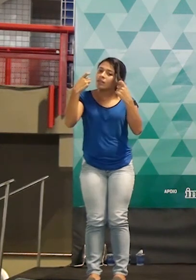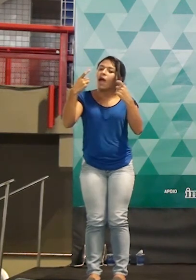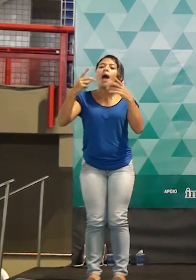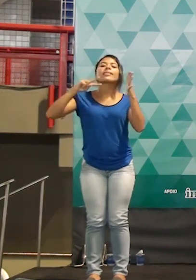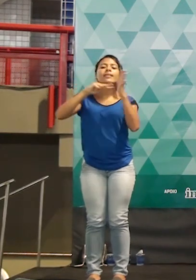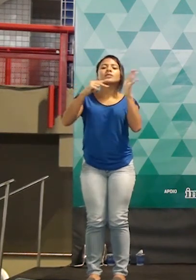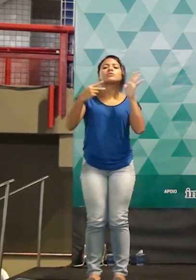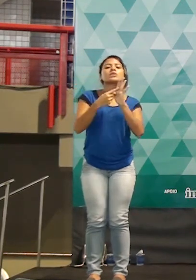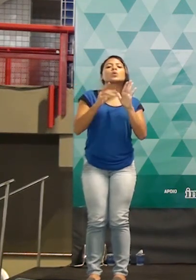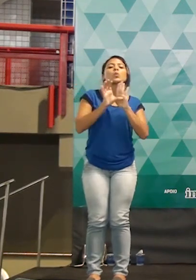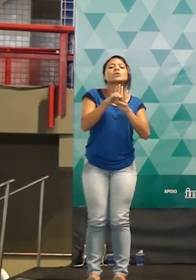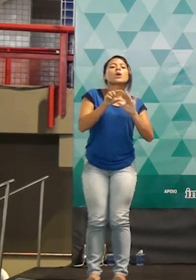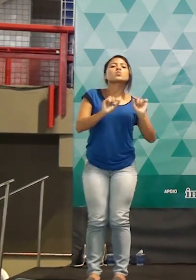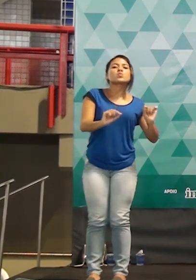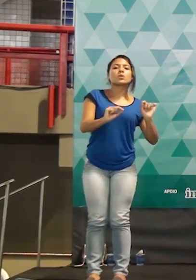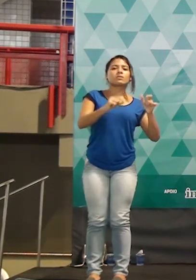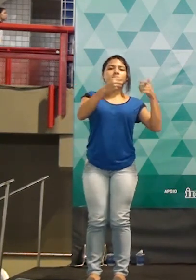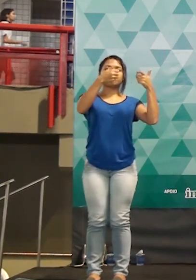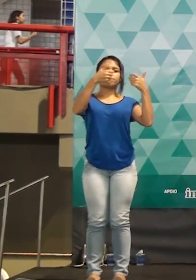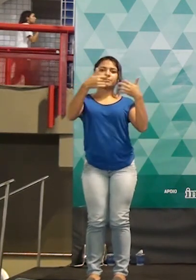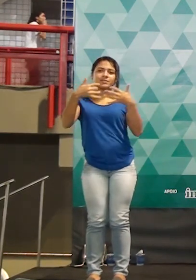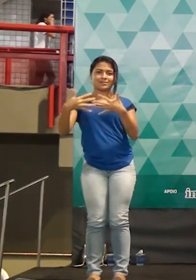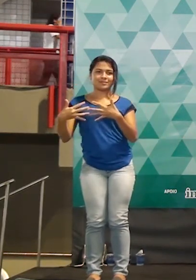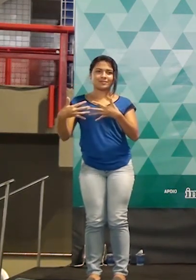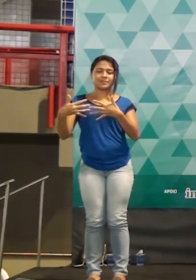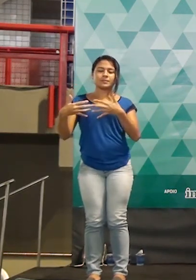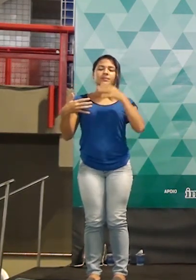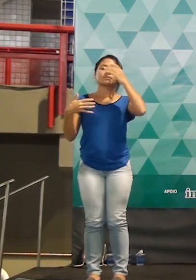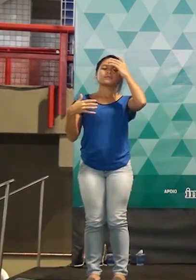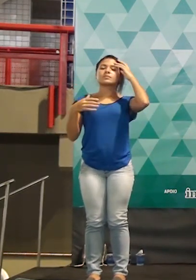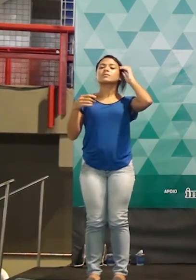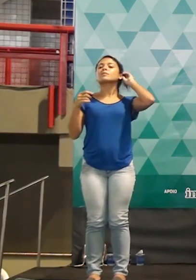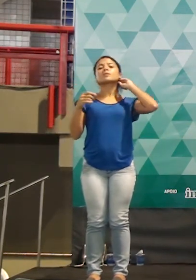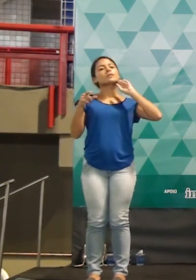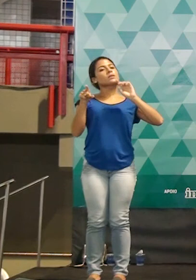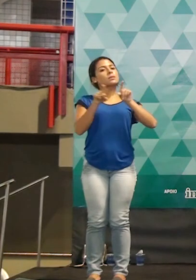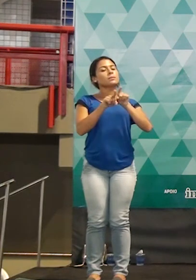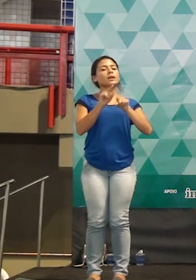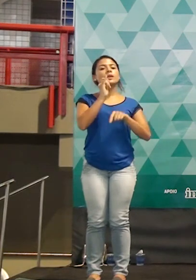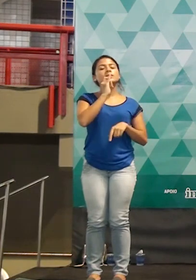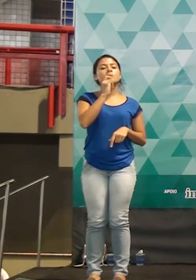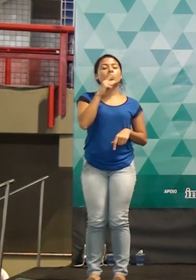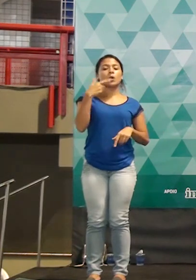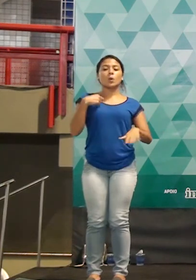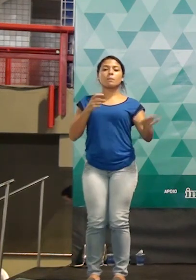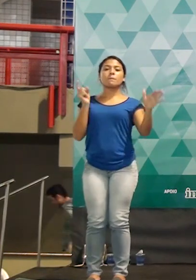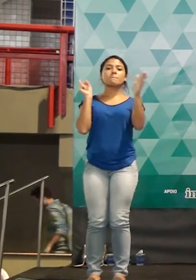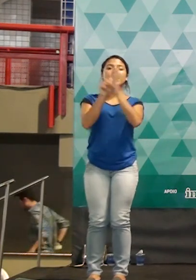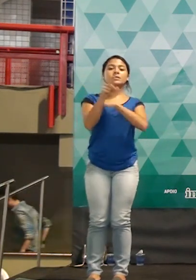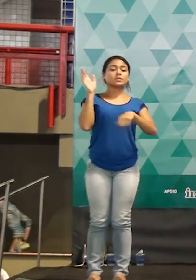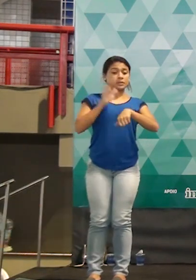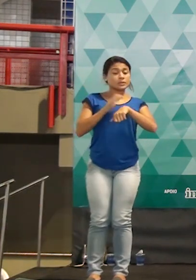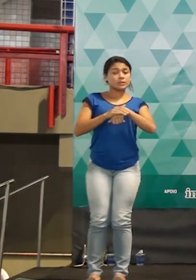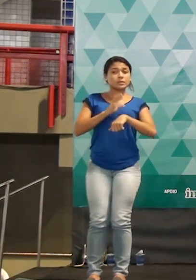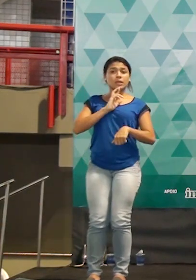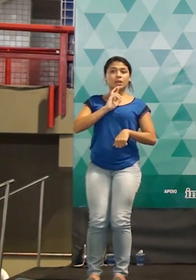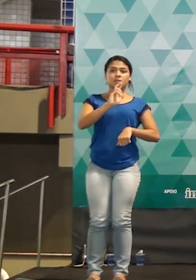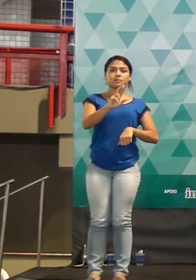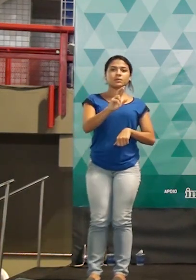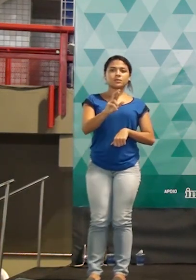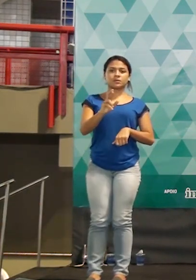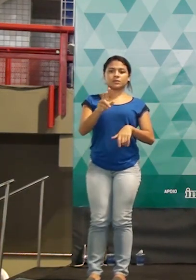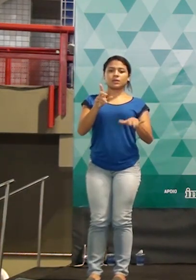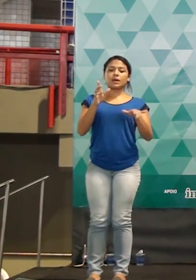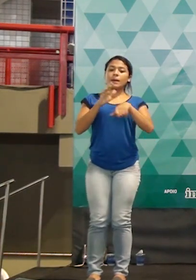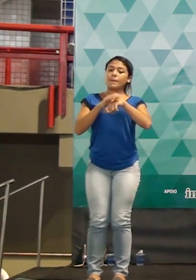fazer perguntas? Posso, no desenvolvimento. Eu faço a pergunta e eu respondo imediatamente. Nenhuma pergunta deve